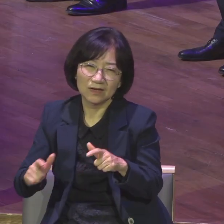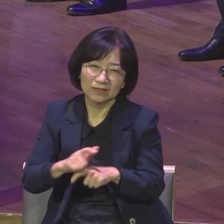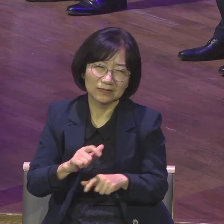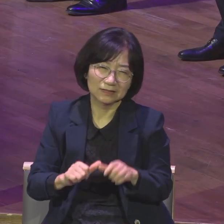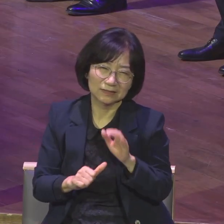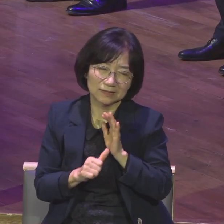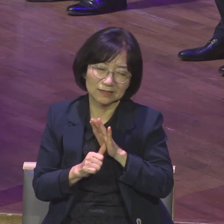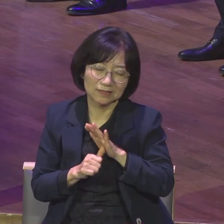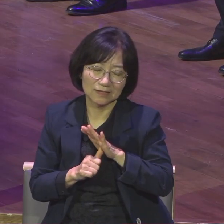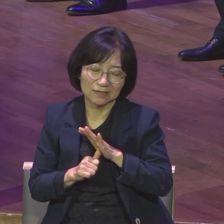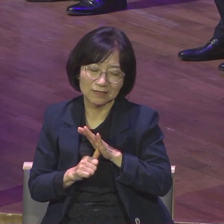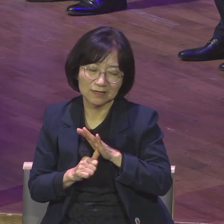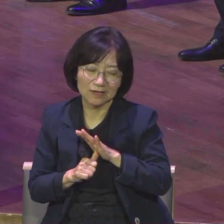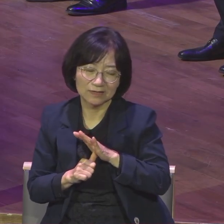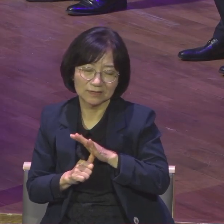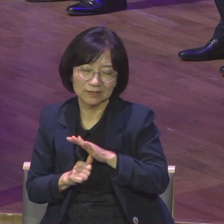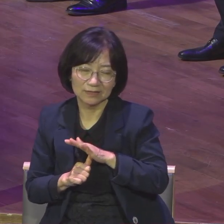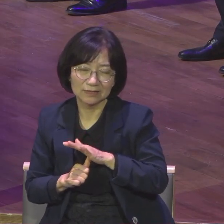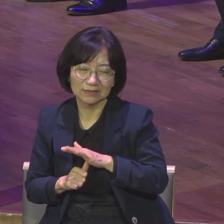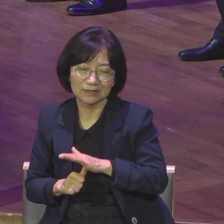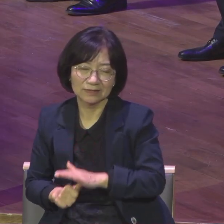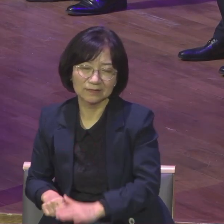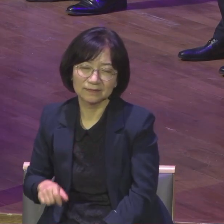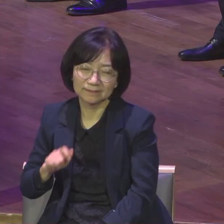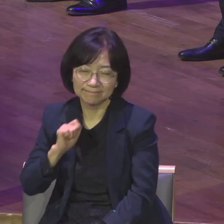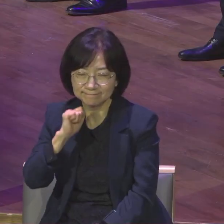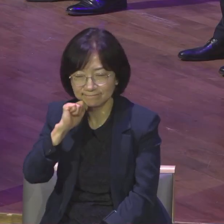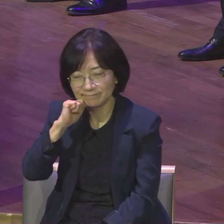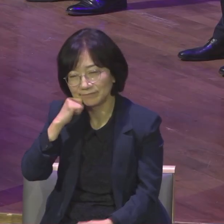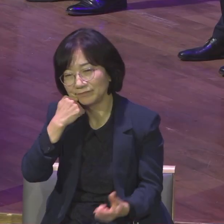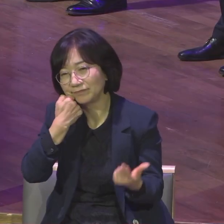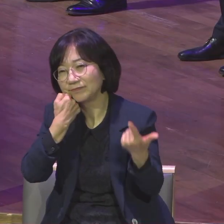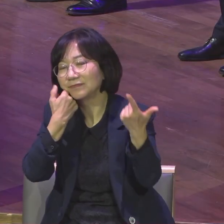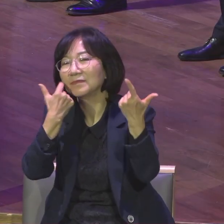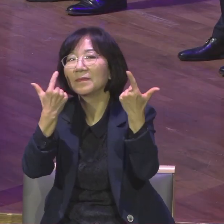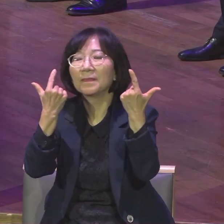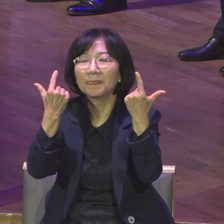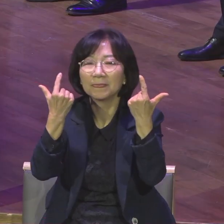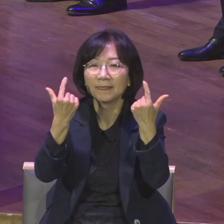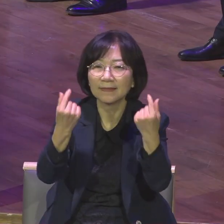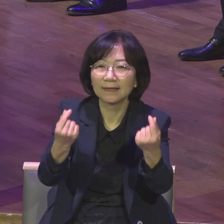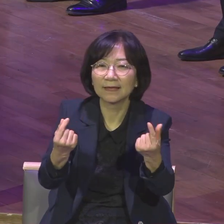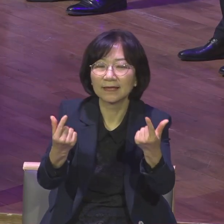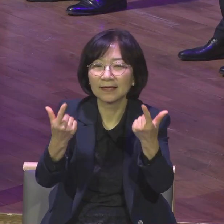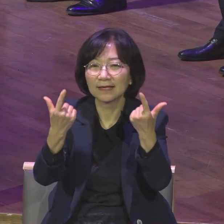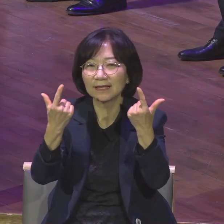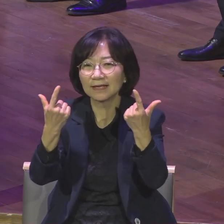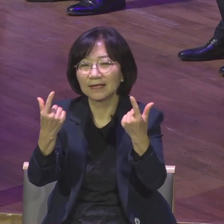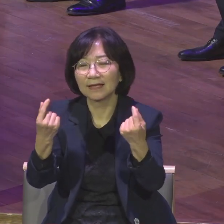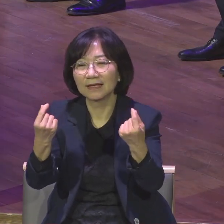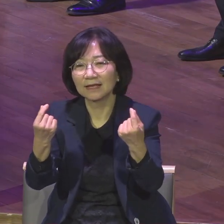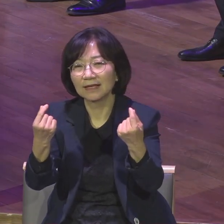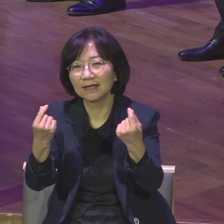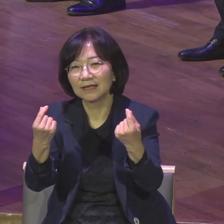같네. 더 이상 견디지 못할 것 같네.